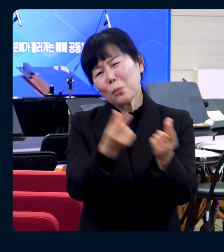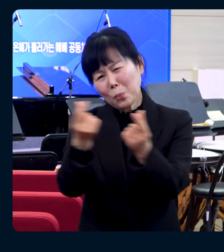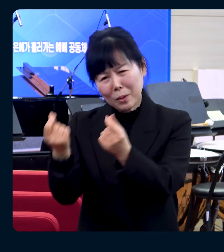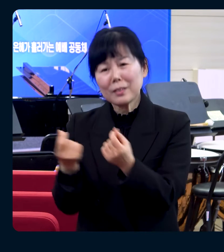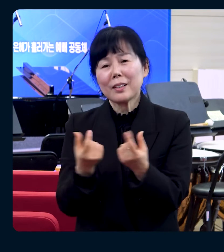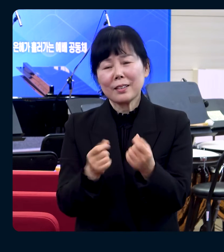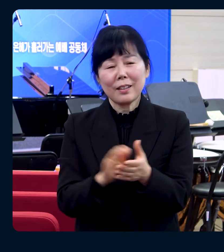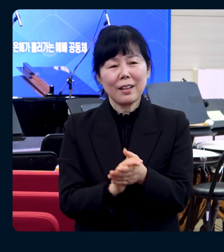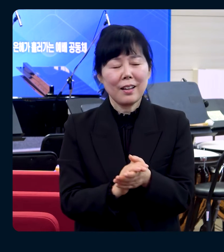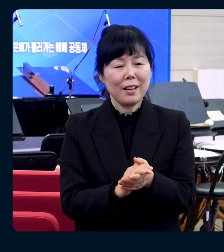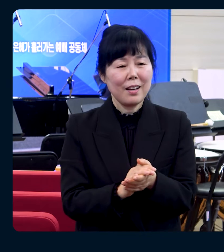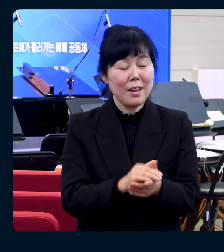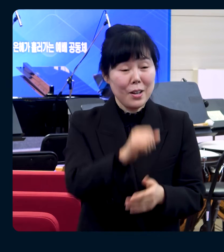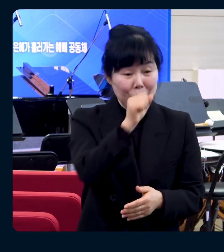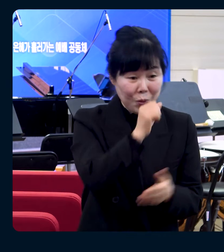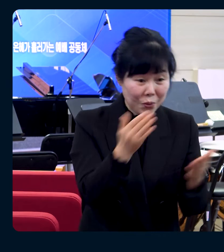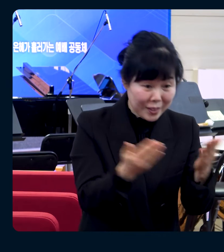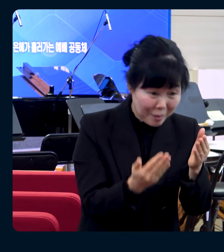인생이 그런 거죠.